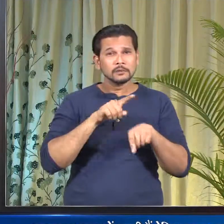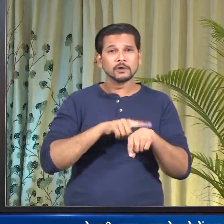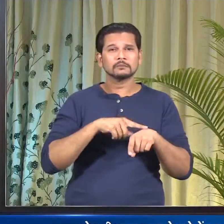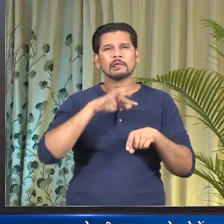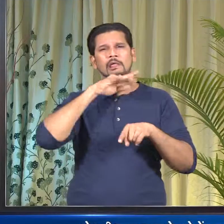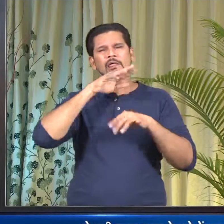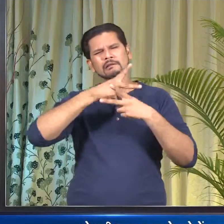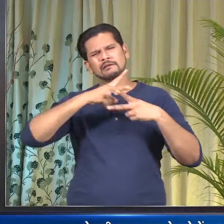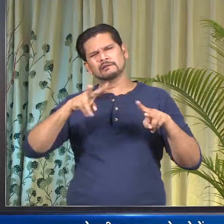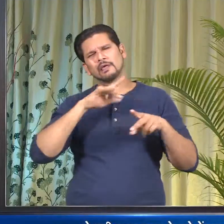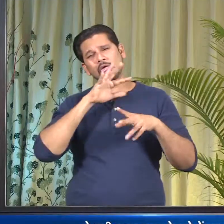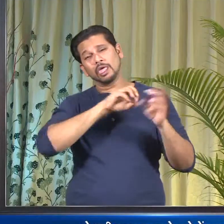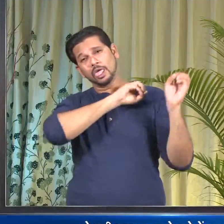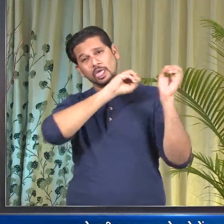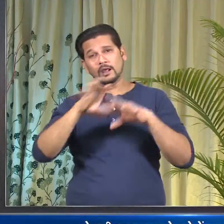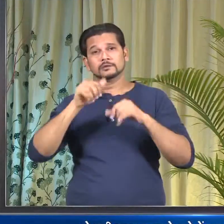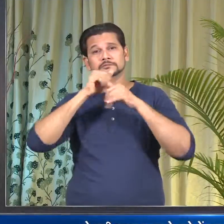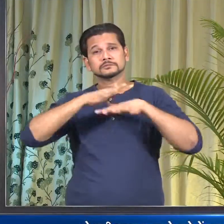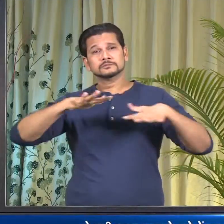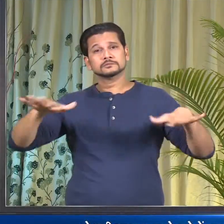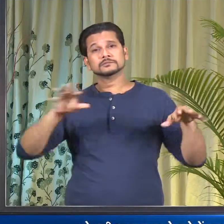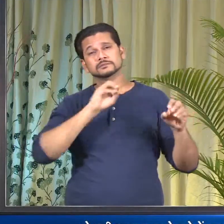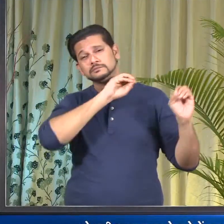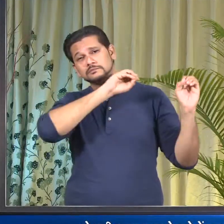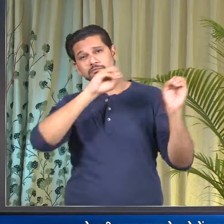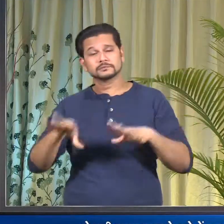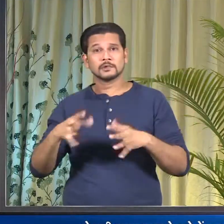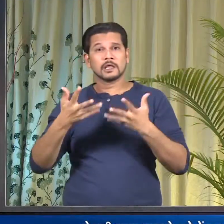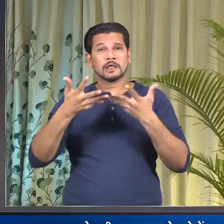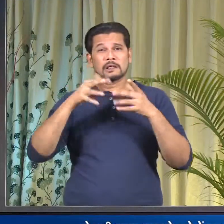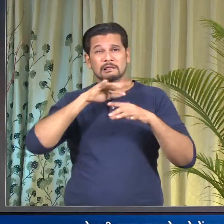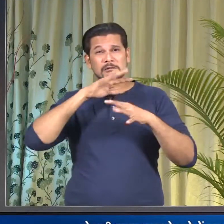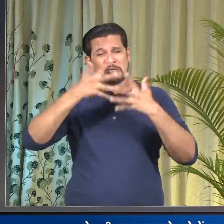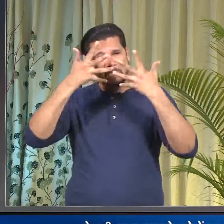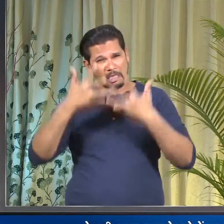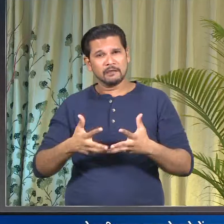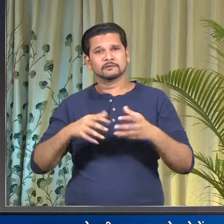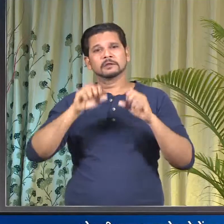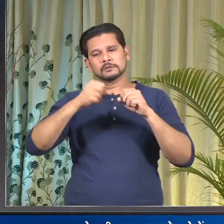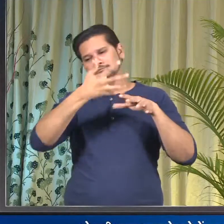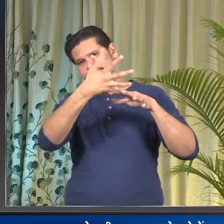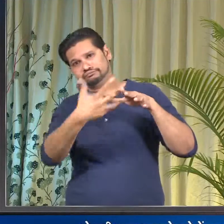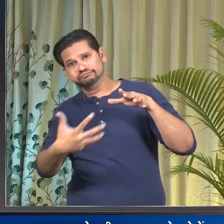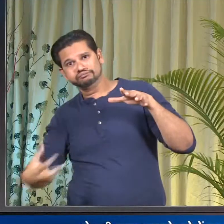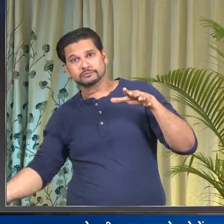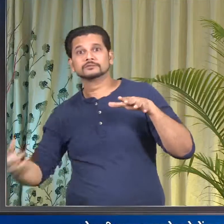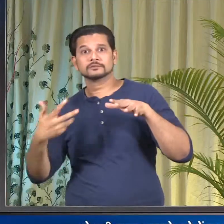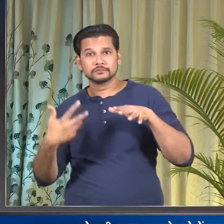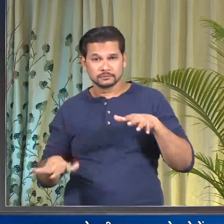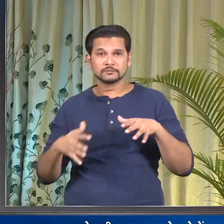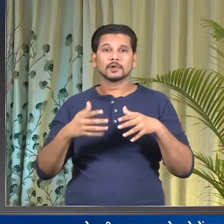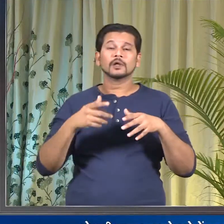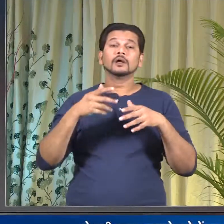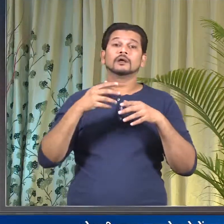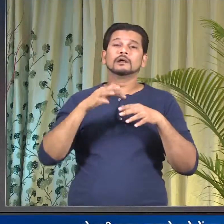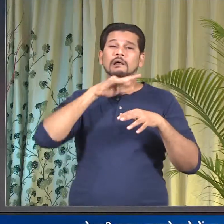तो भारी कच्रा सागर के तले में चला जाता है और जो